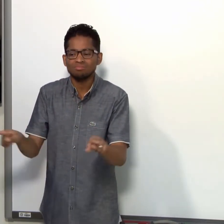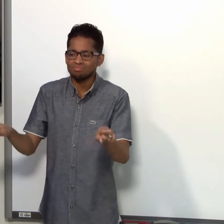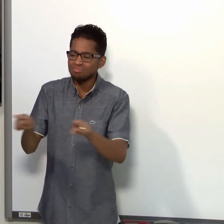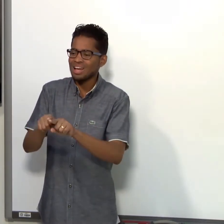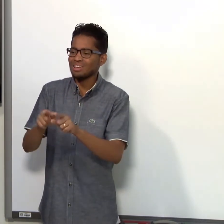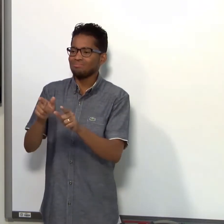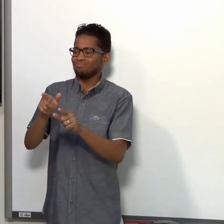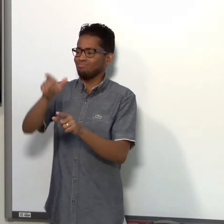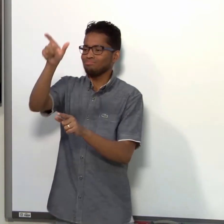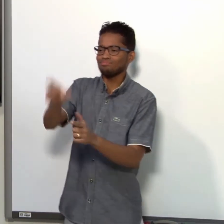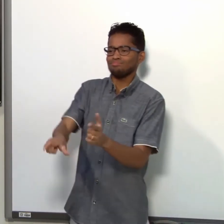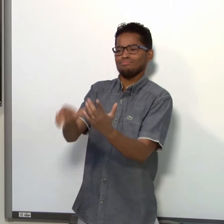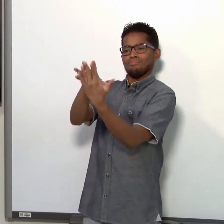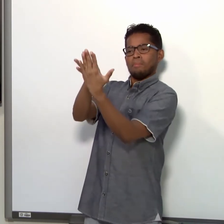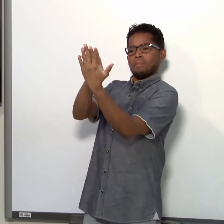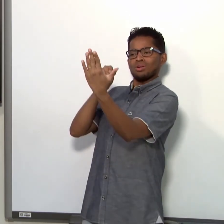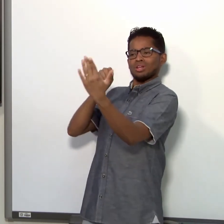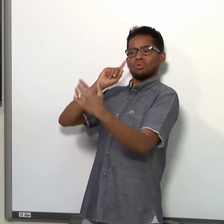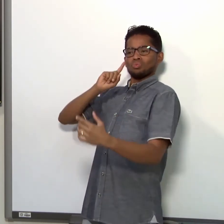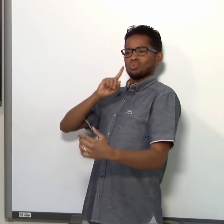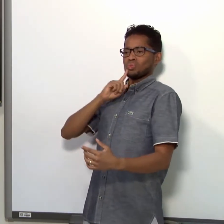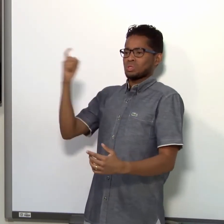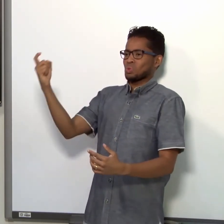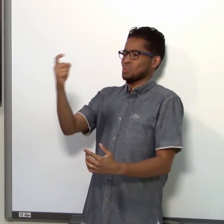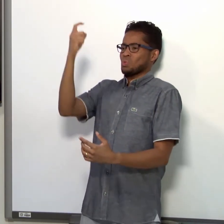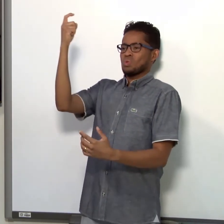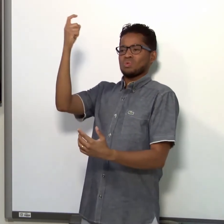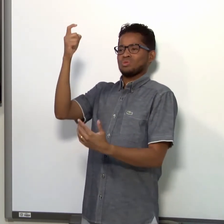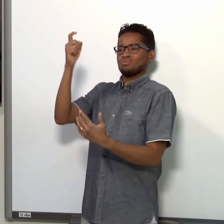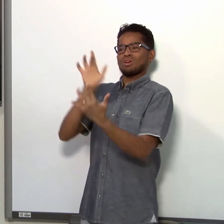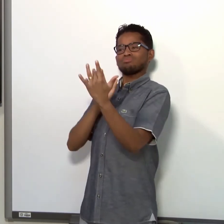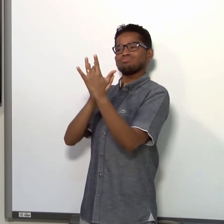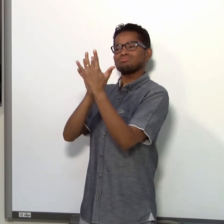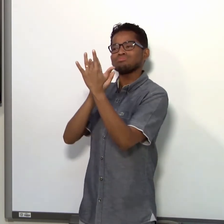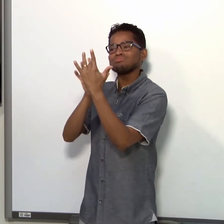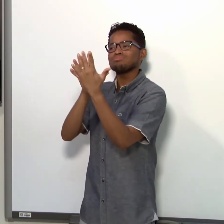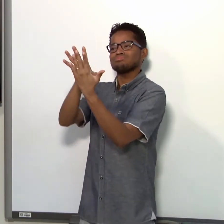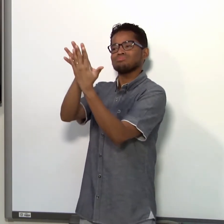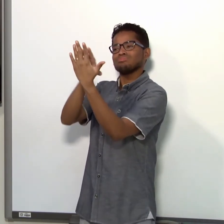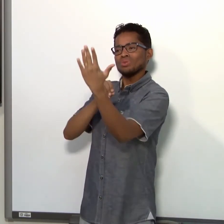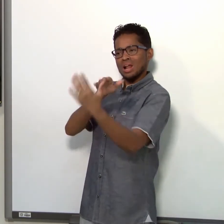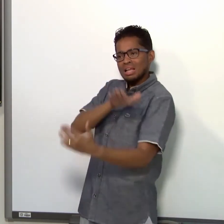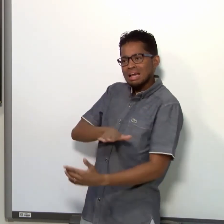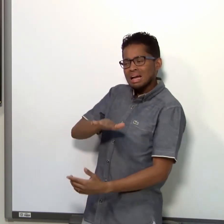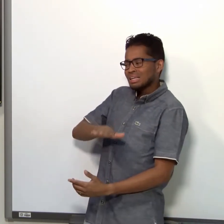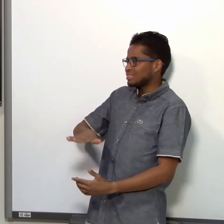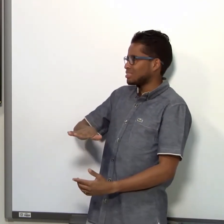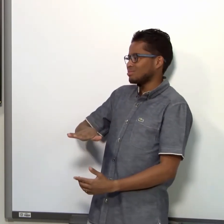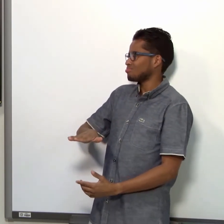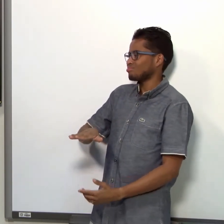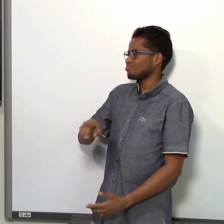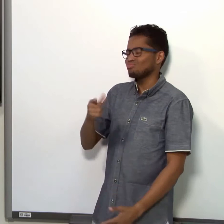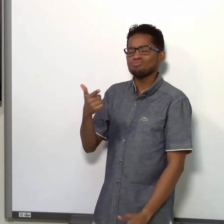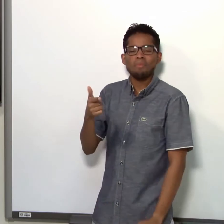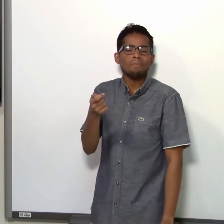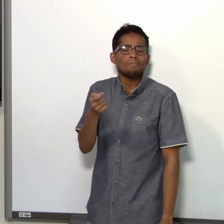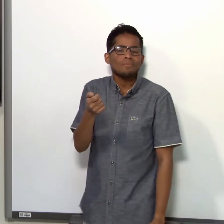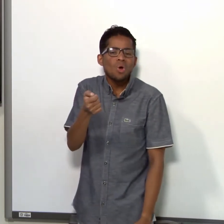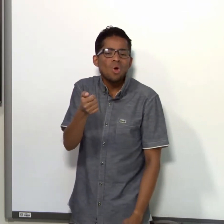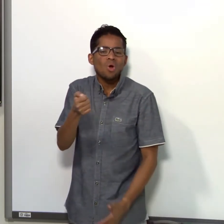e surdos. A presença de modelos surdos adultos não existem também. Se existem, é